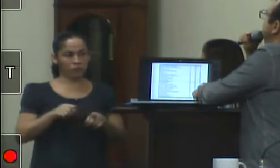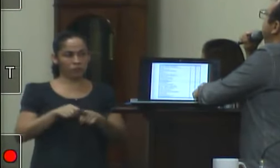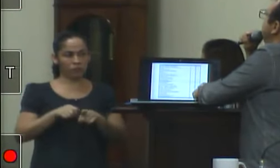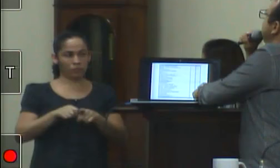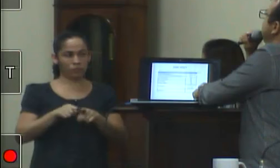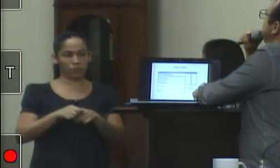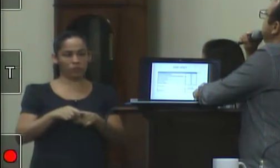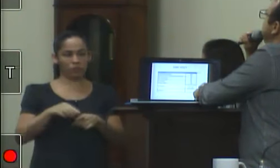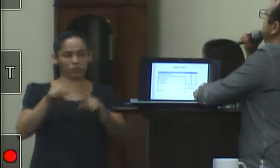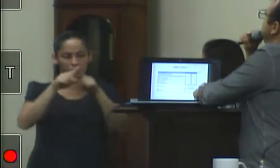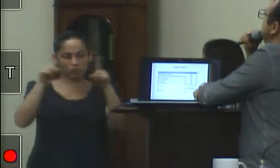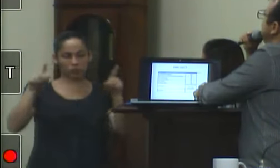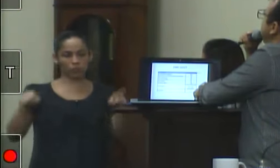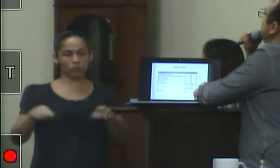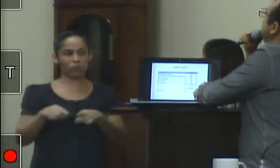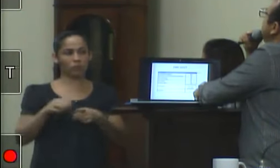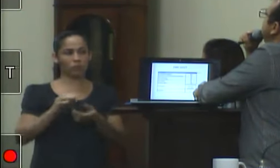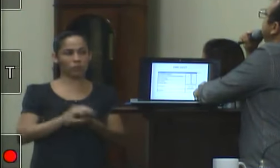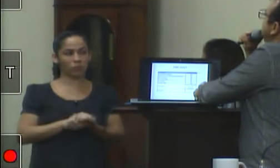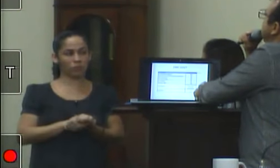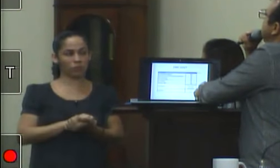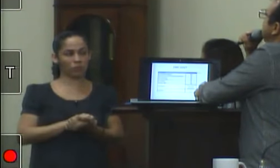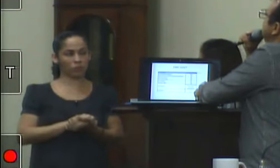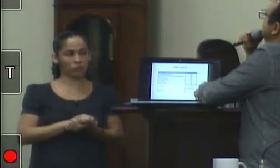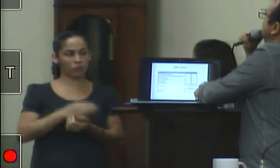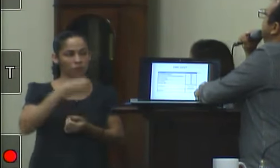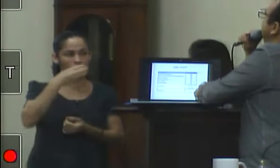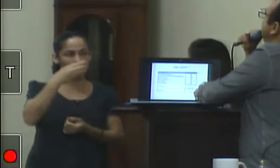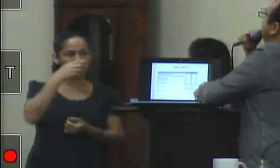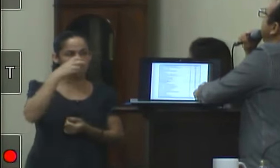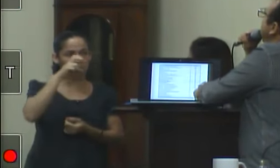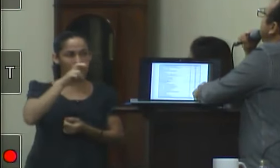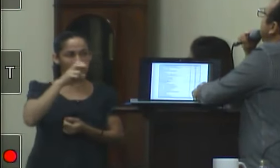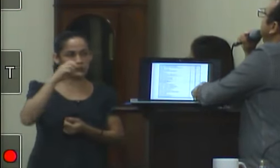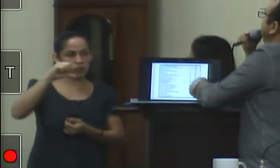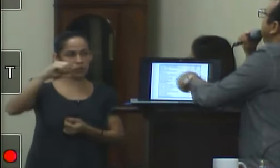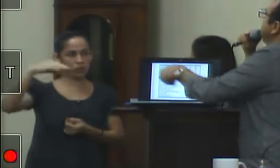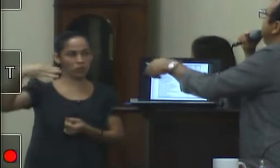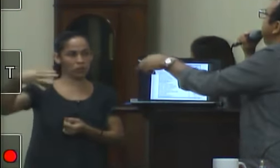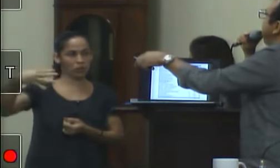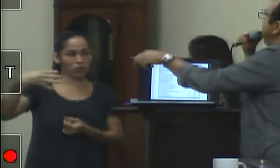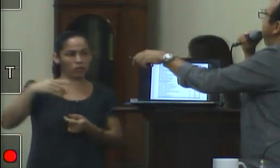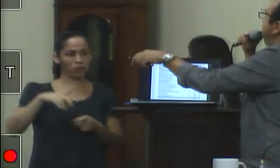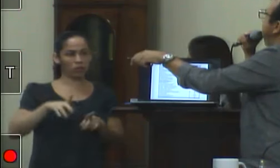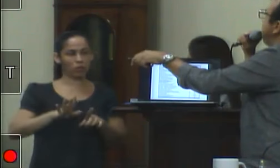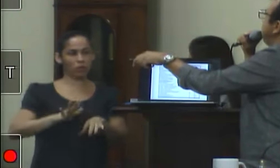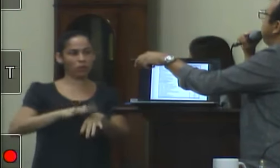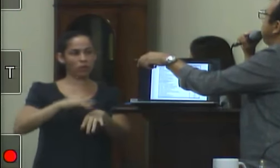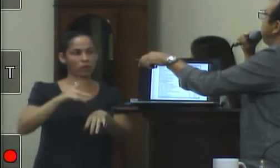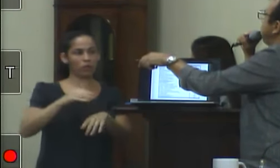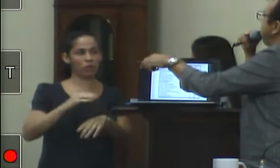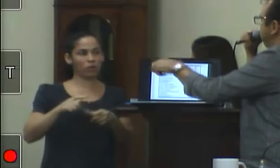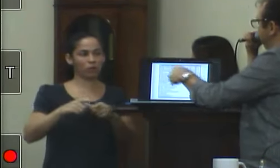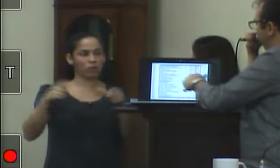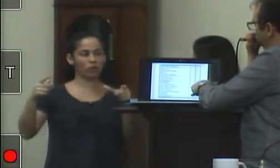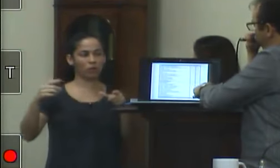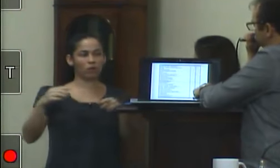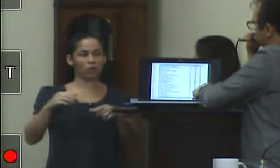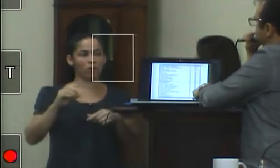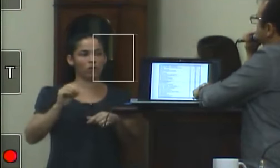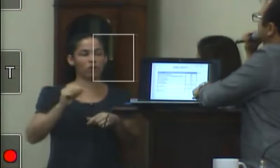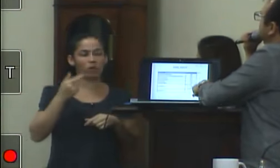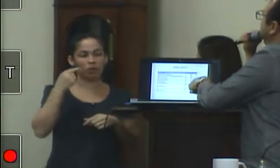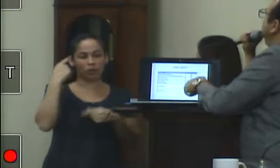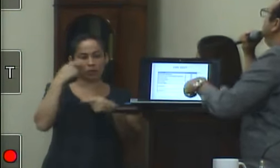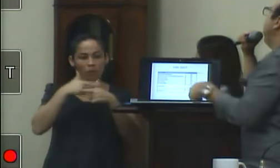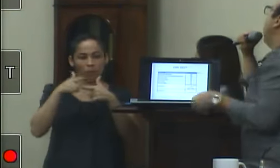de agravos, nós tivemos no período aí 594. E observa que a maior parte foi um surto de conjuntivite que